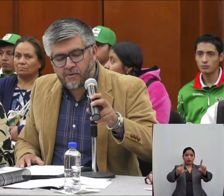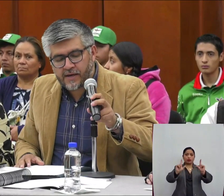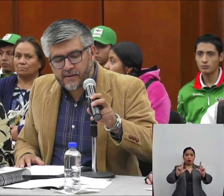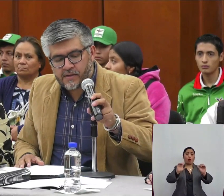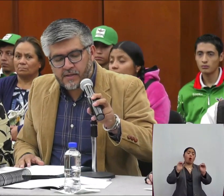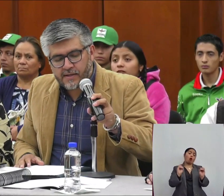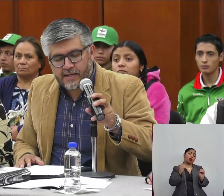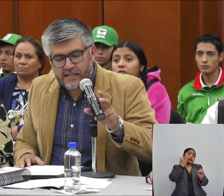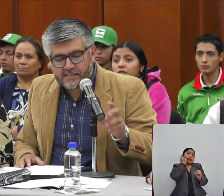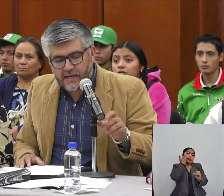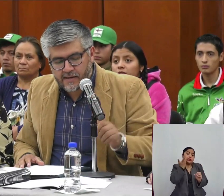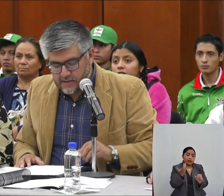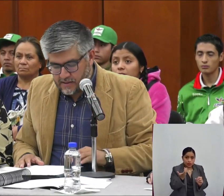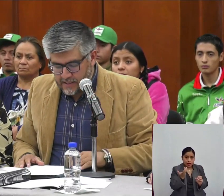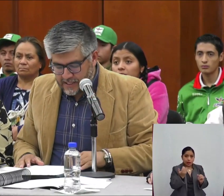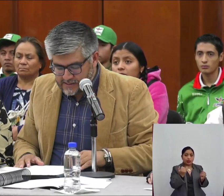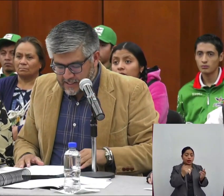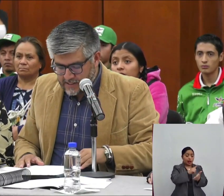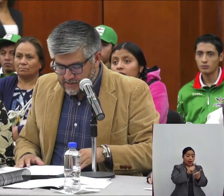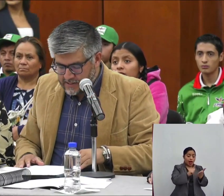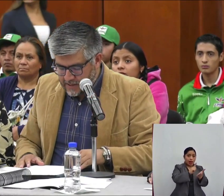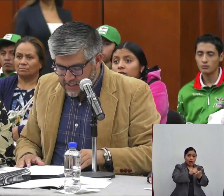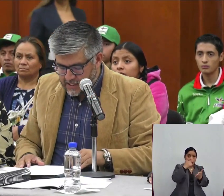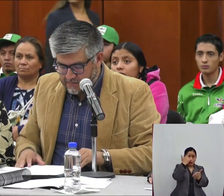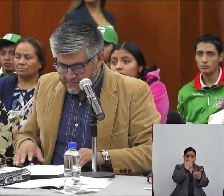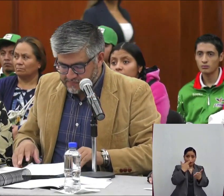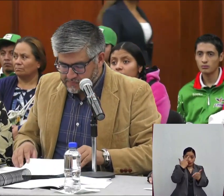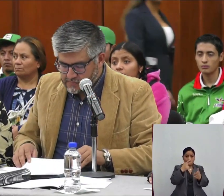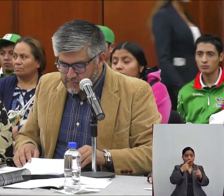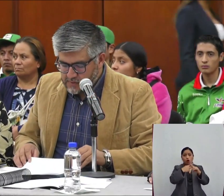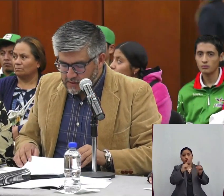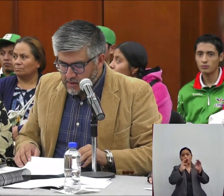para poder realizar esta dinámica.